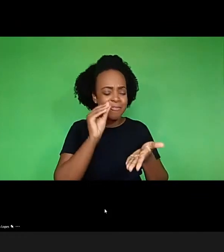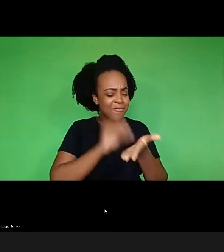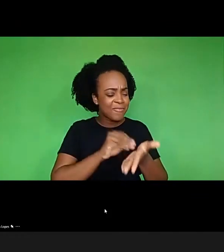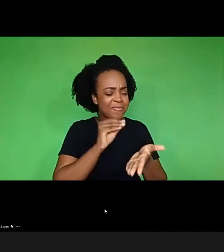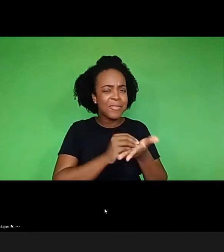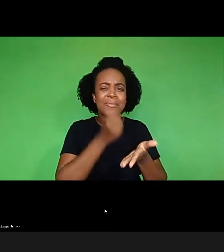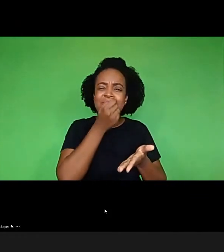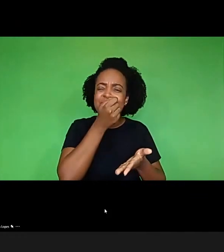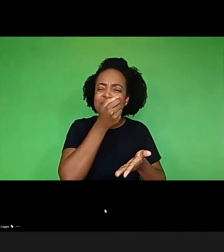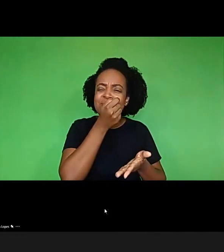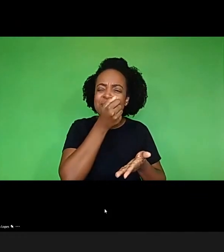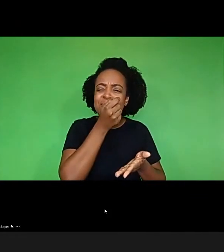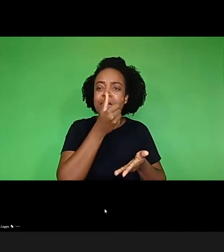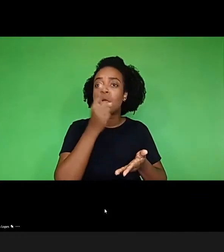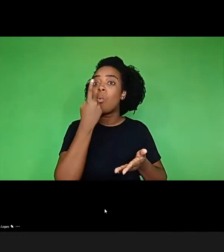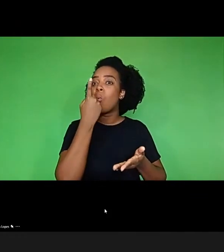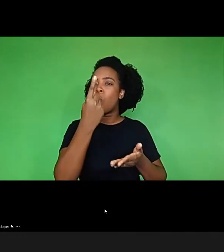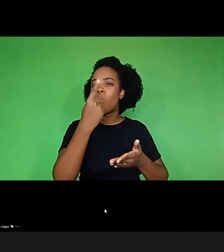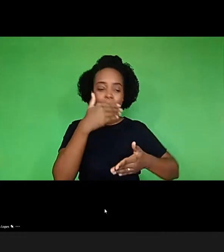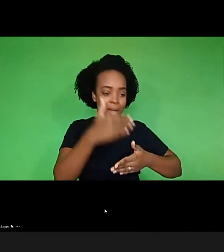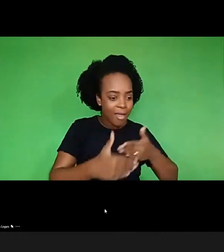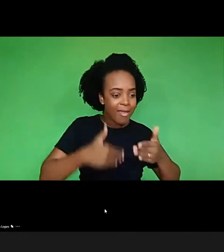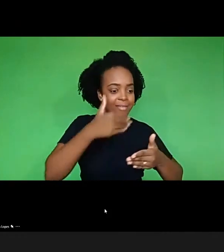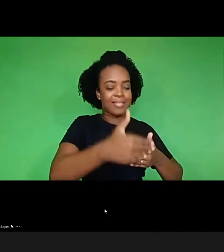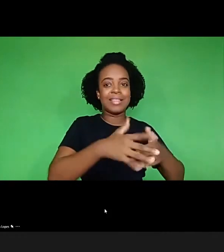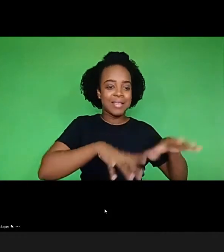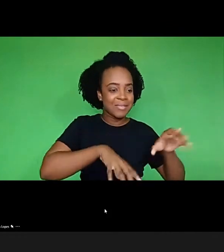uma etapa formativa, justamente